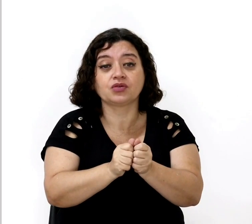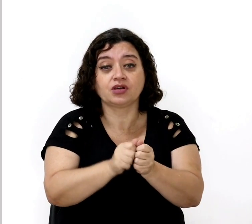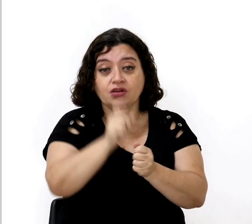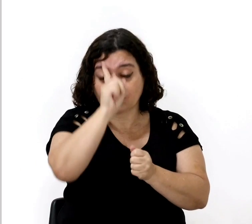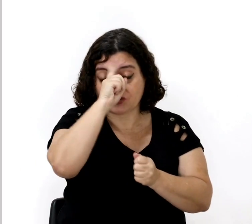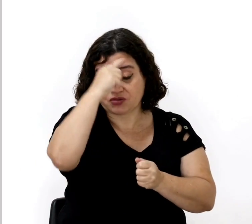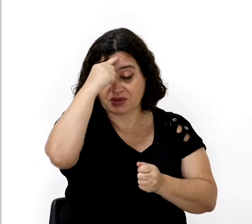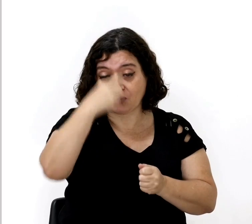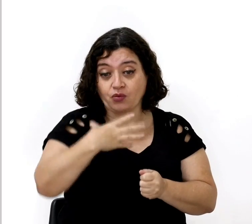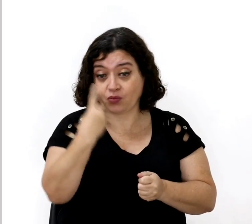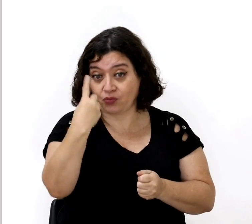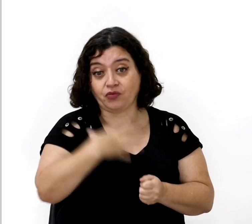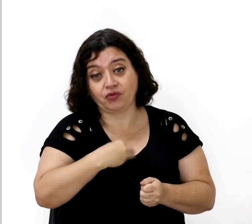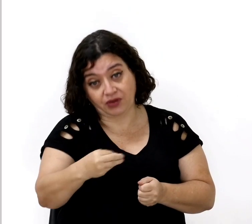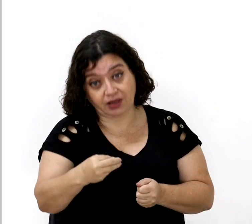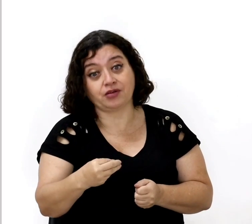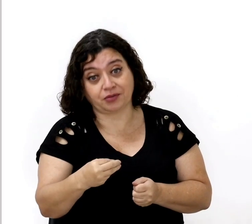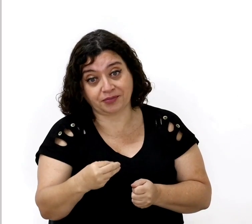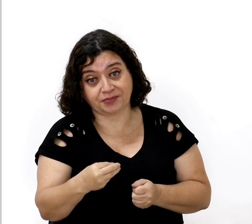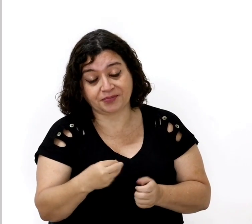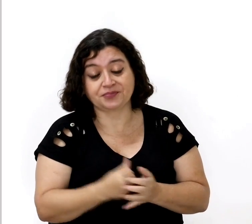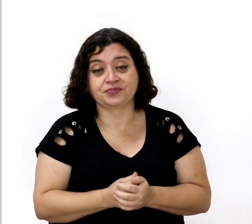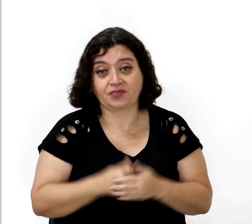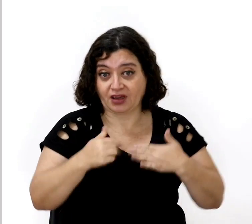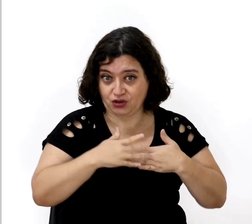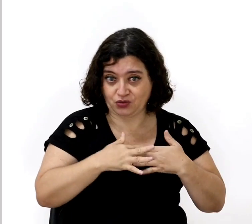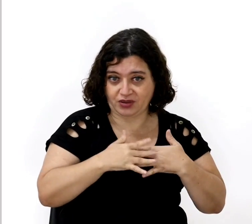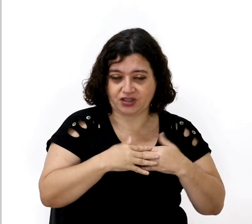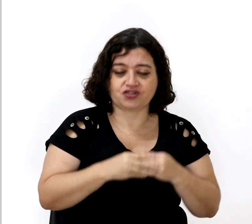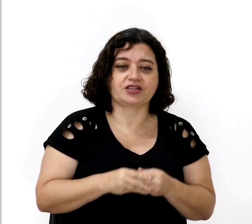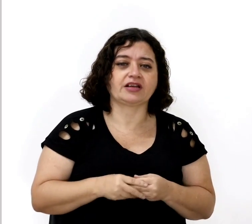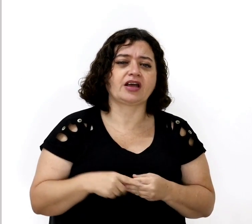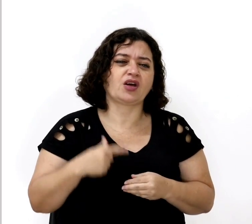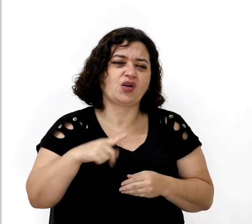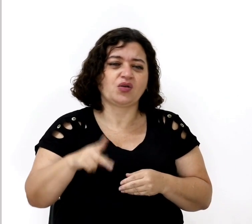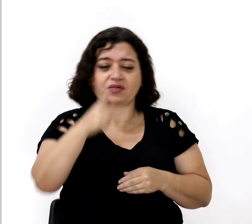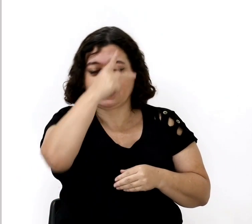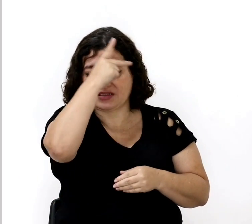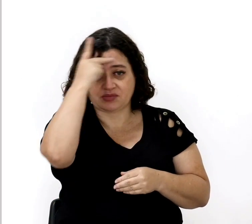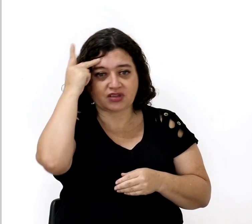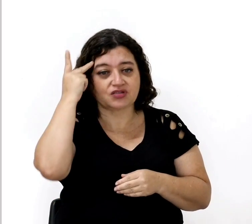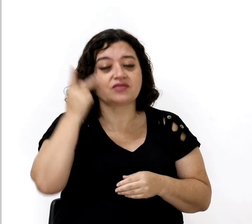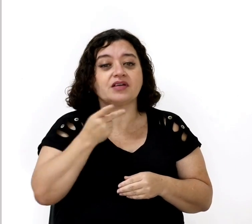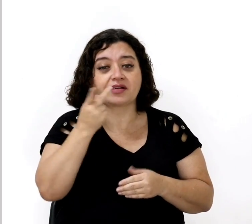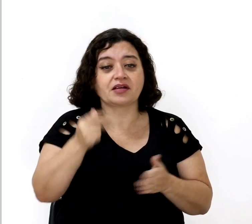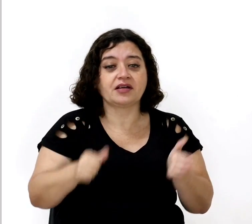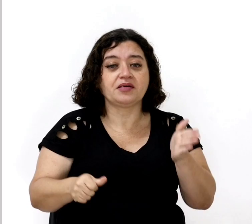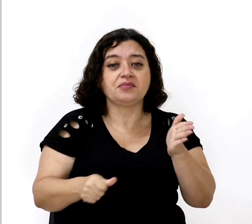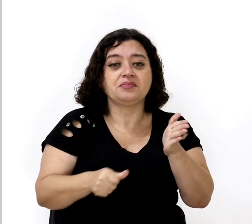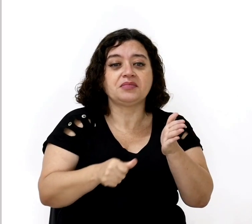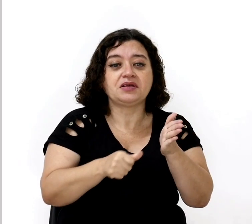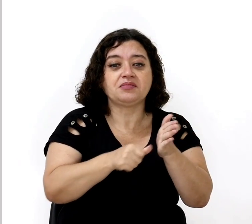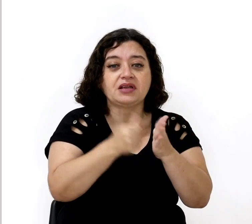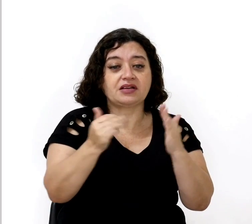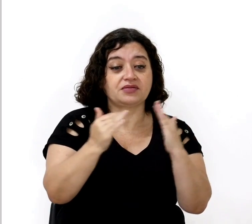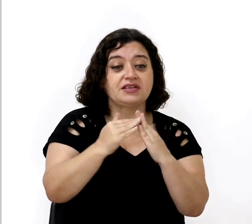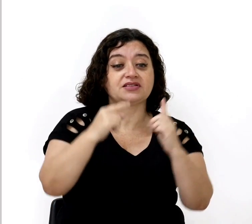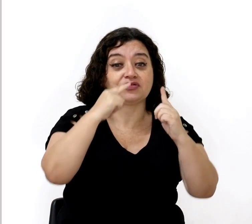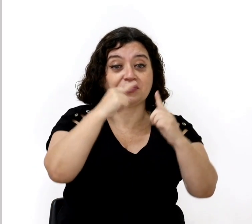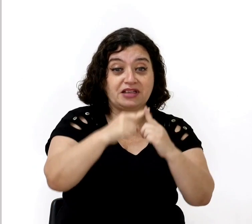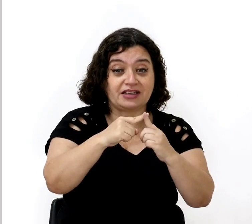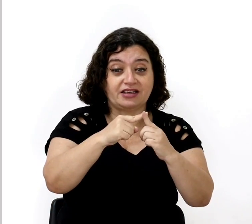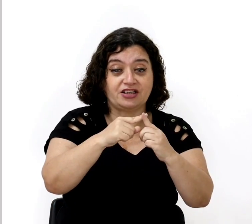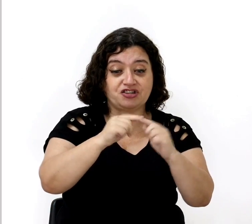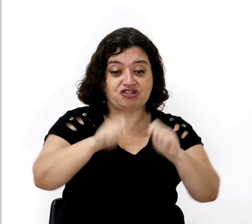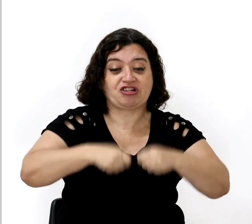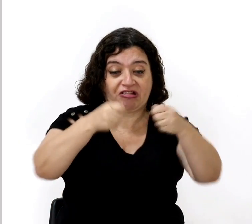filho internado, né? E aí, outros, assim, um pouco mais ácidos, né? Eles disseram assim, é a primeira vez que eu vejo alguma igreja dando